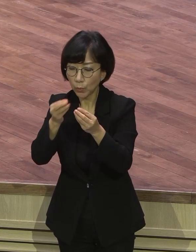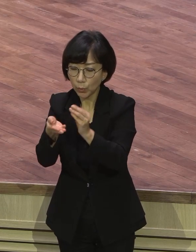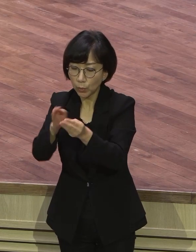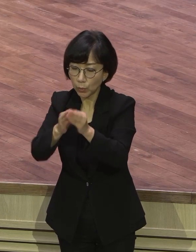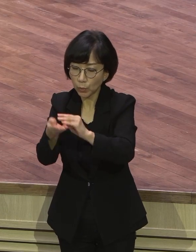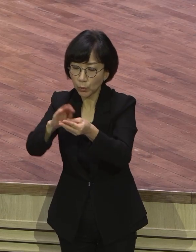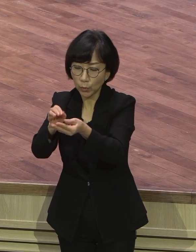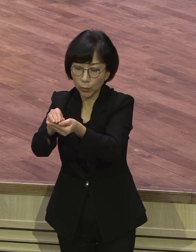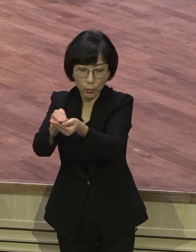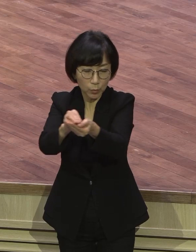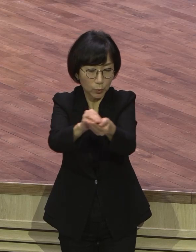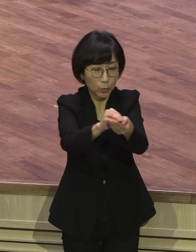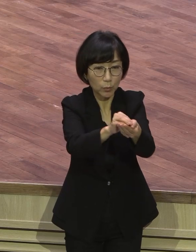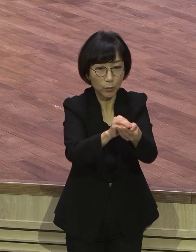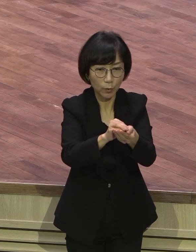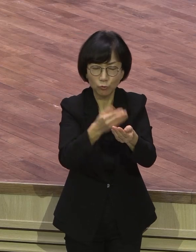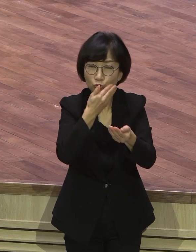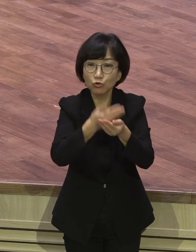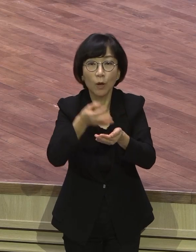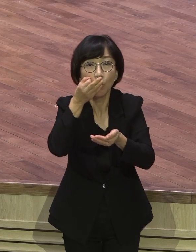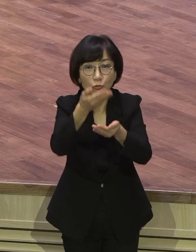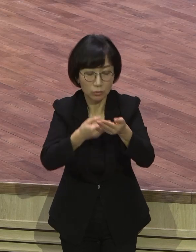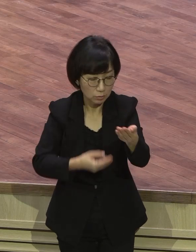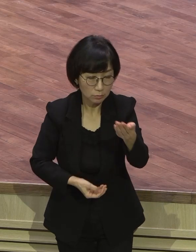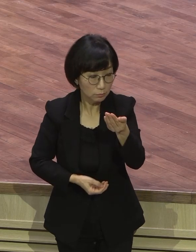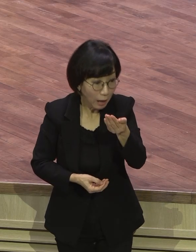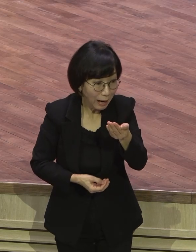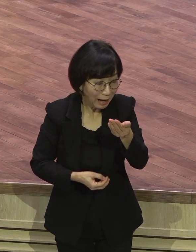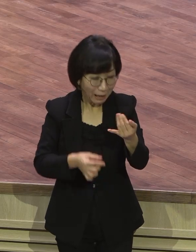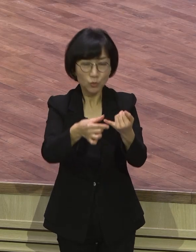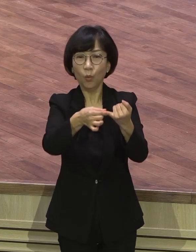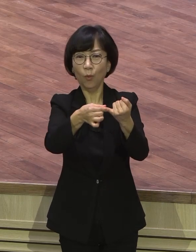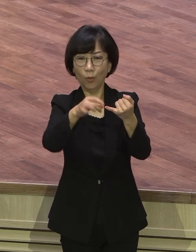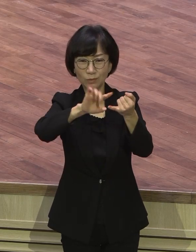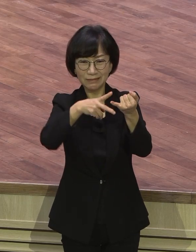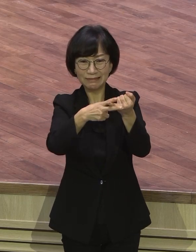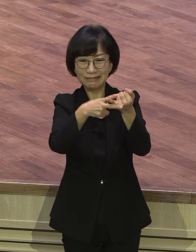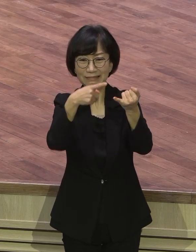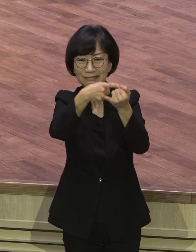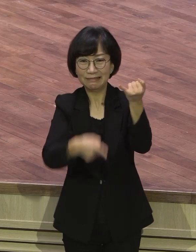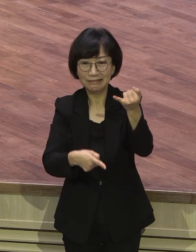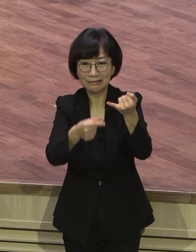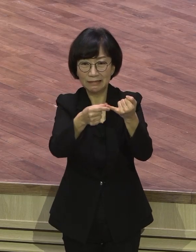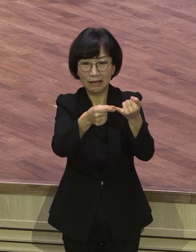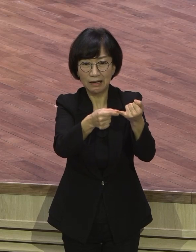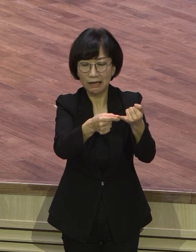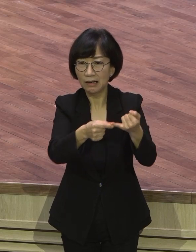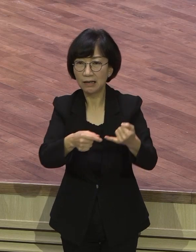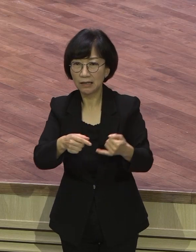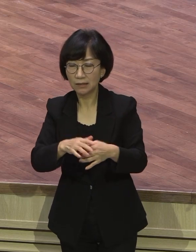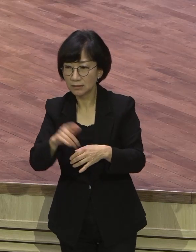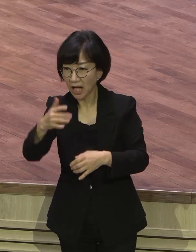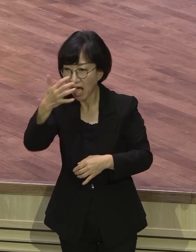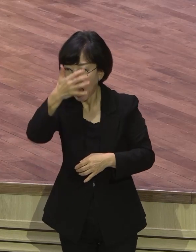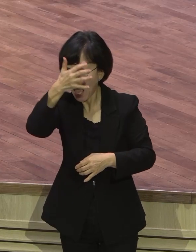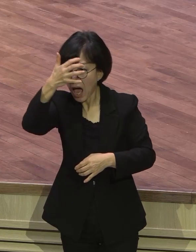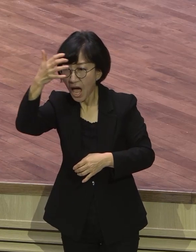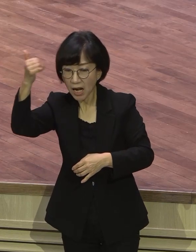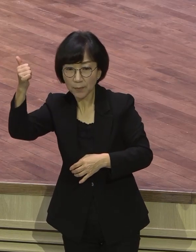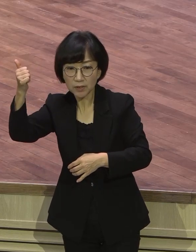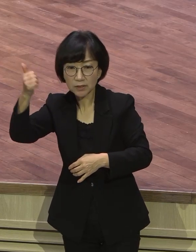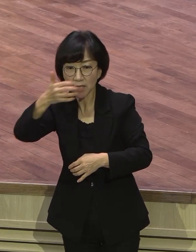남편이 벌벌 들고 앉아있고 이 여자가 귀신 들리니까 막 남편을 흘리는 거요 보니까 할아버지 귀신 들리니까 할아버지 음성으로